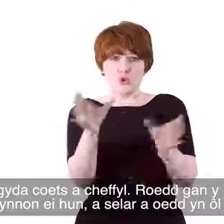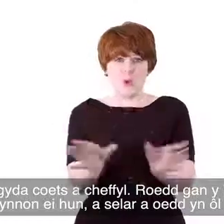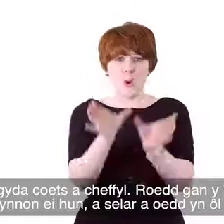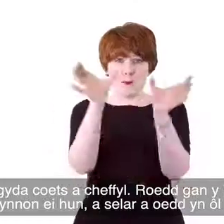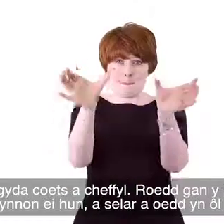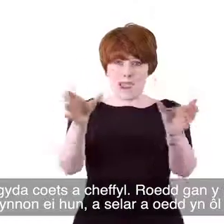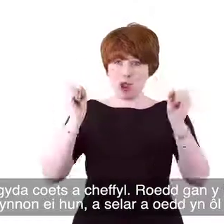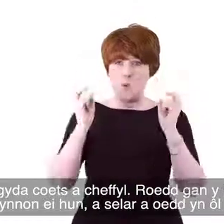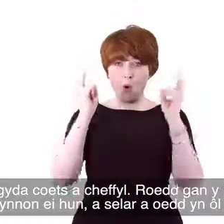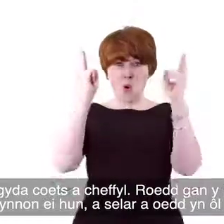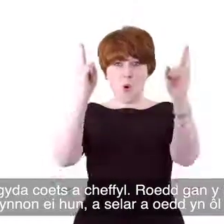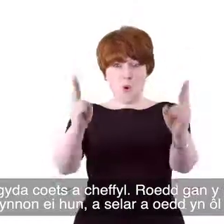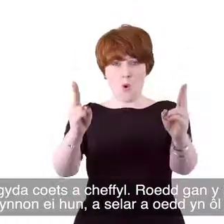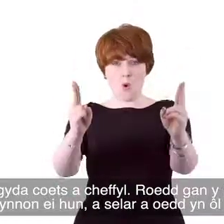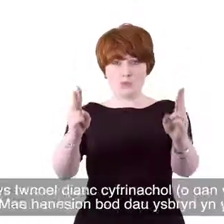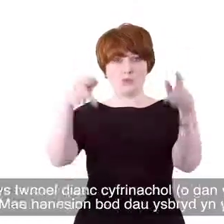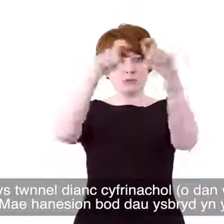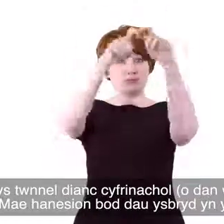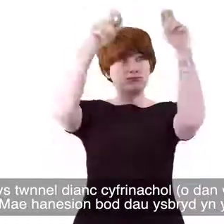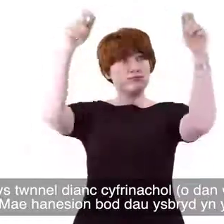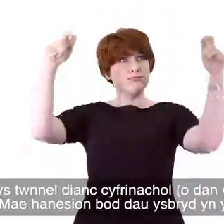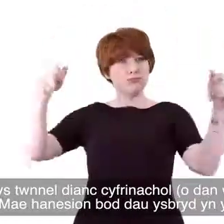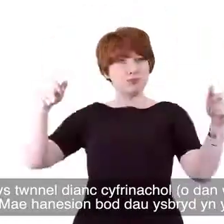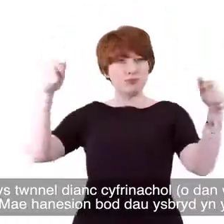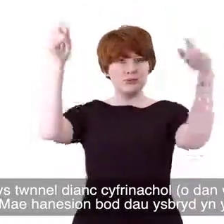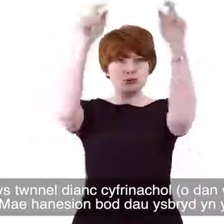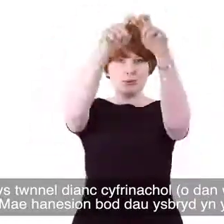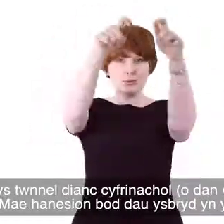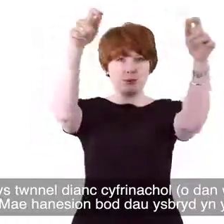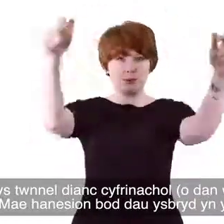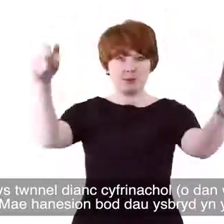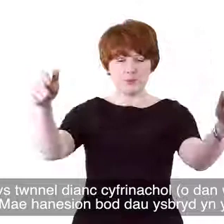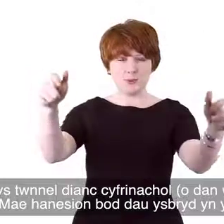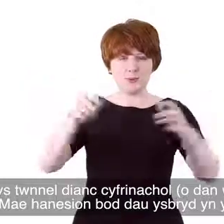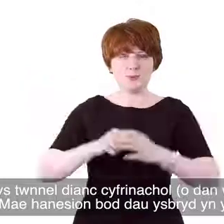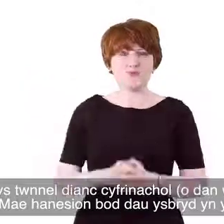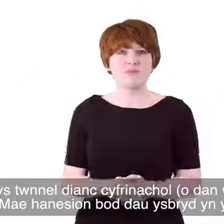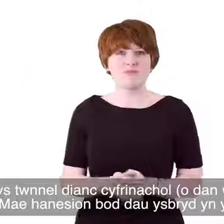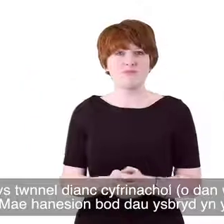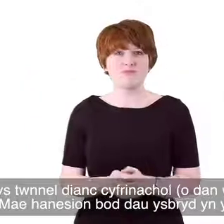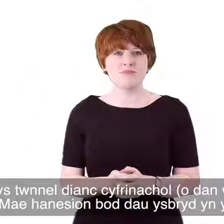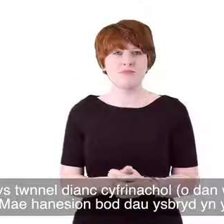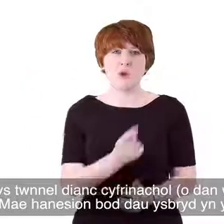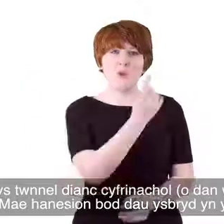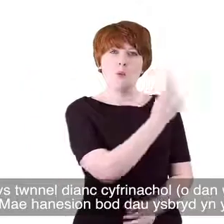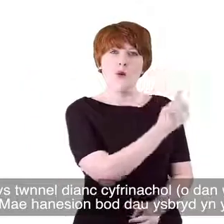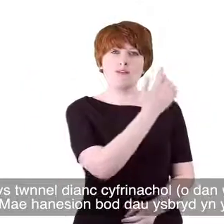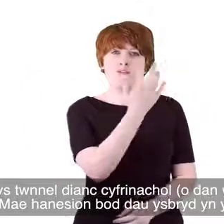a selar a oedd yn ôl sôn yn cynnwys twnnel dianc cyfrinachol o dan wal y dref i'r cei. Mae